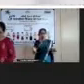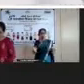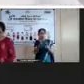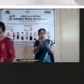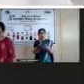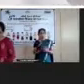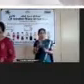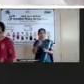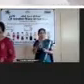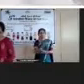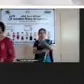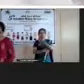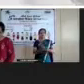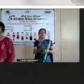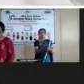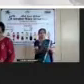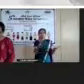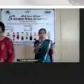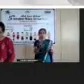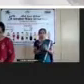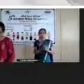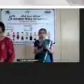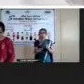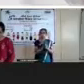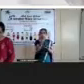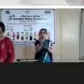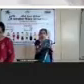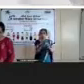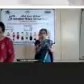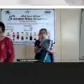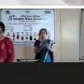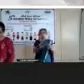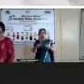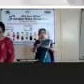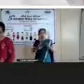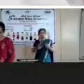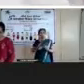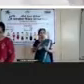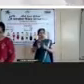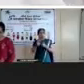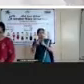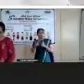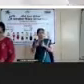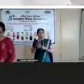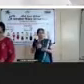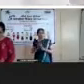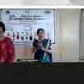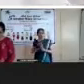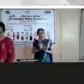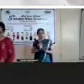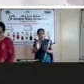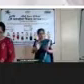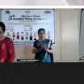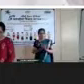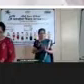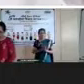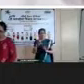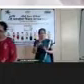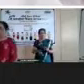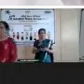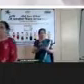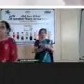पूर्वोत्तर के दिव्यांगजनों में कुशल कारीगर तथा सफल उद्यमी बनने की क्षमता पर्याप्त है। इसलिए पूर्वोत्तर में दिव्यांगजनों